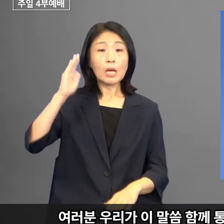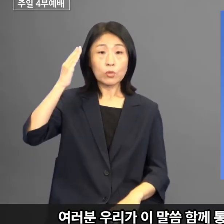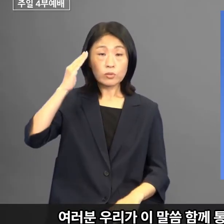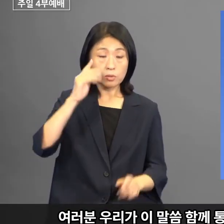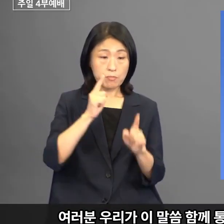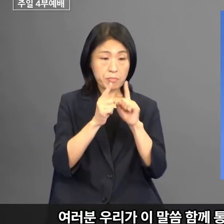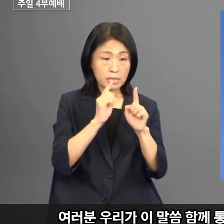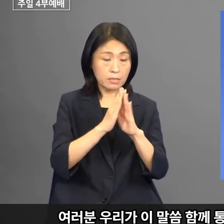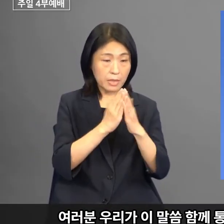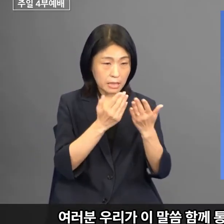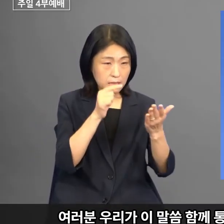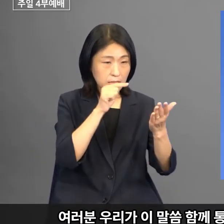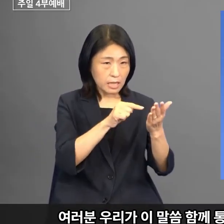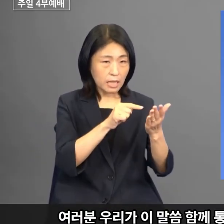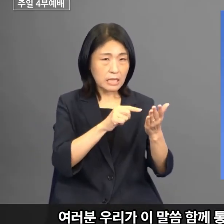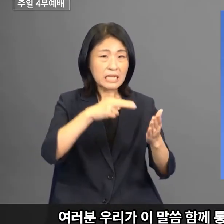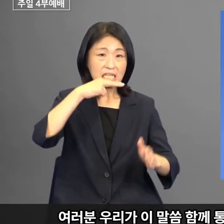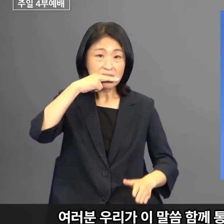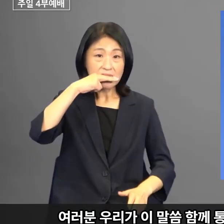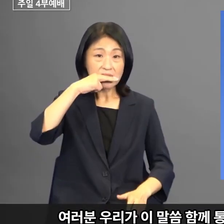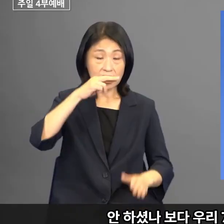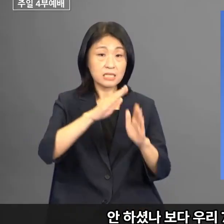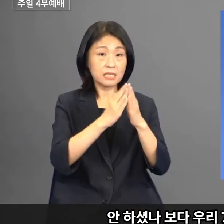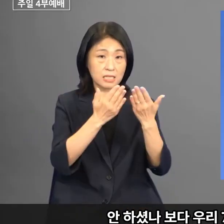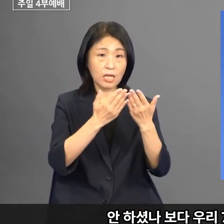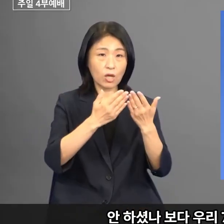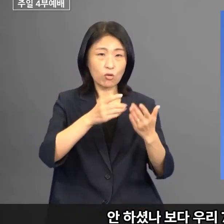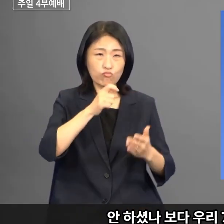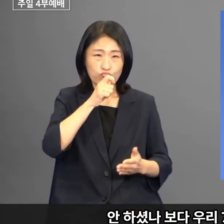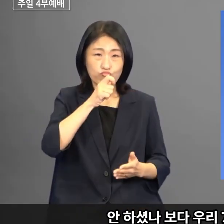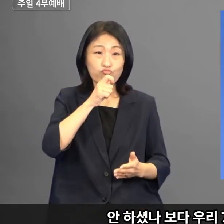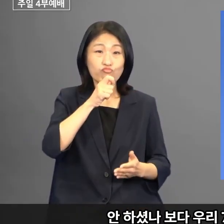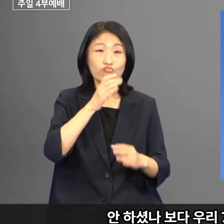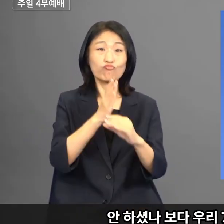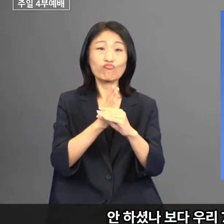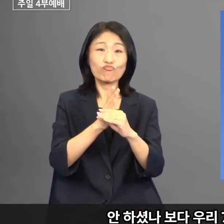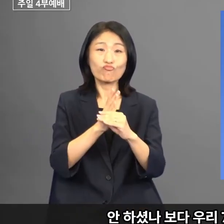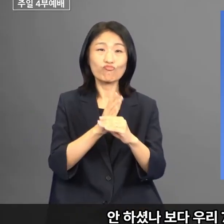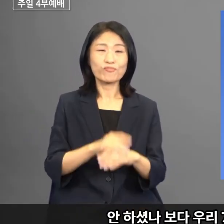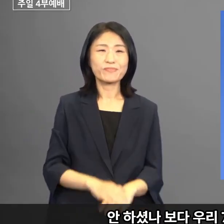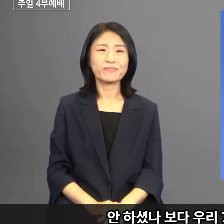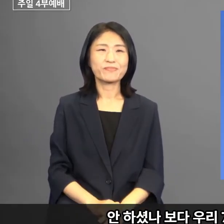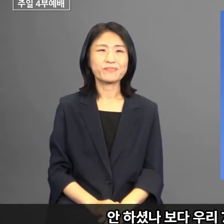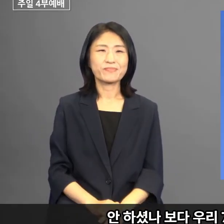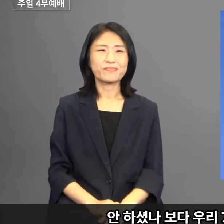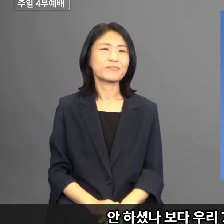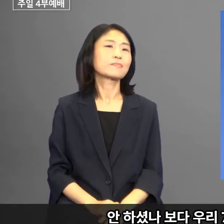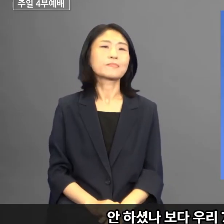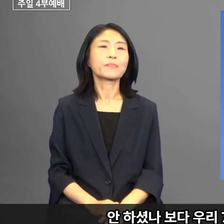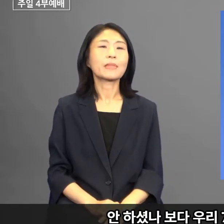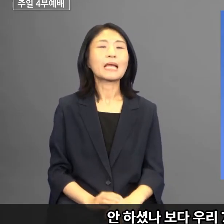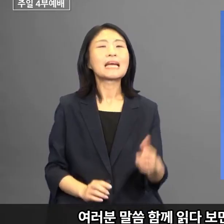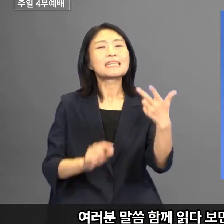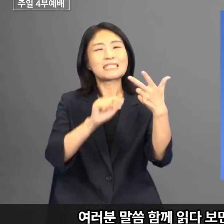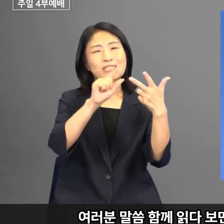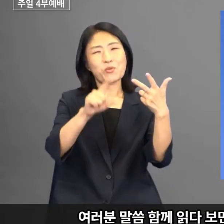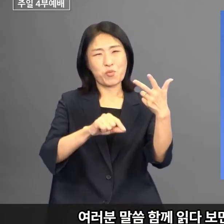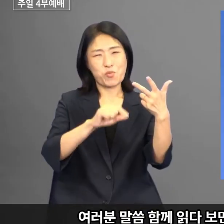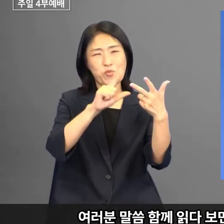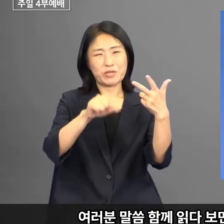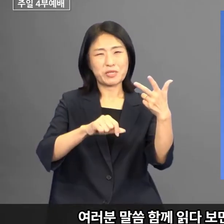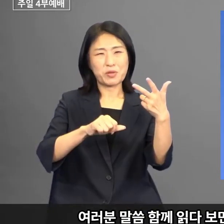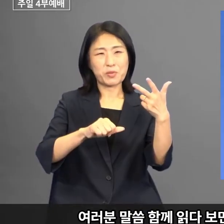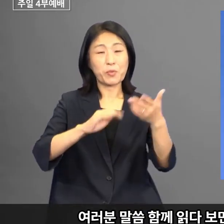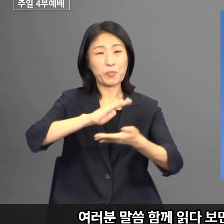말씀을 묵상하셨죠? 안 하셨나 보다. 우리 7월호가 발간되었습니다, 여러분.